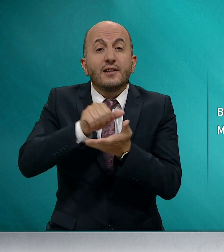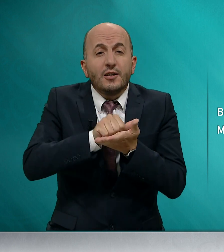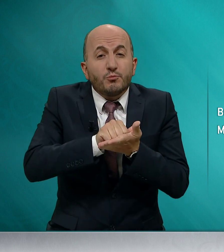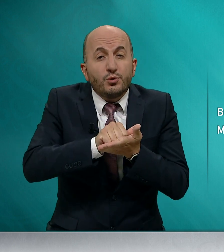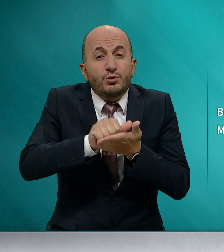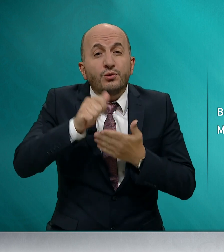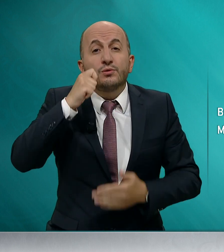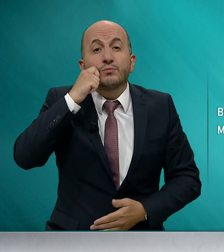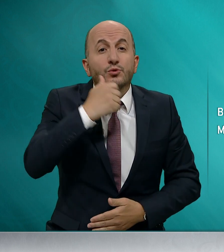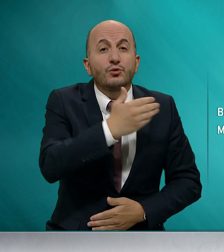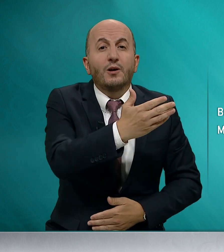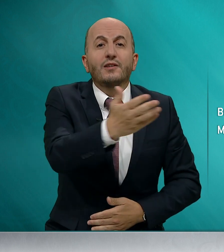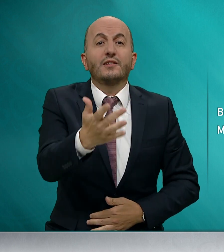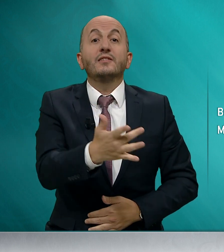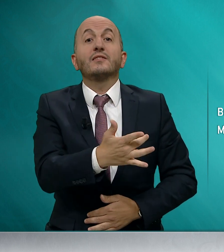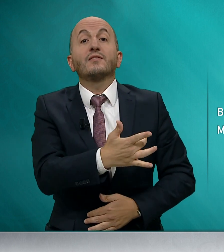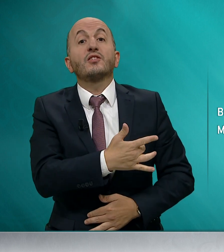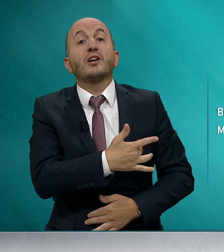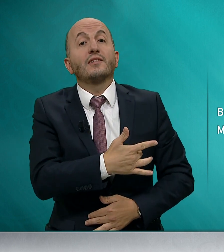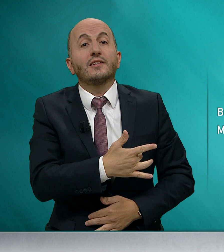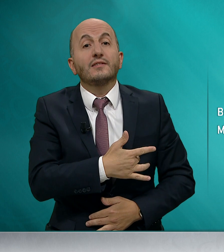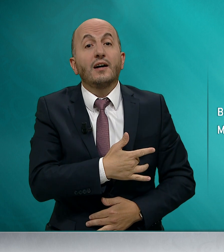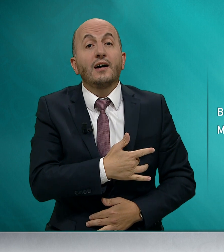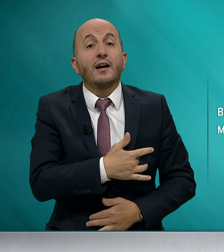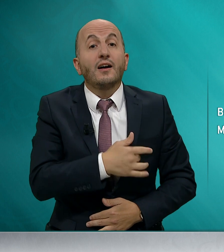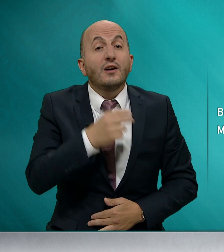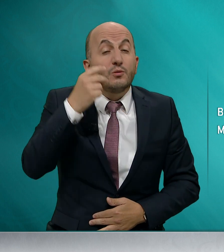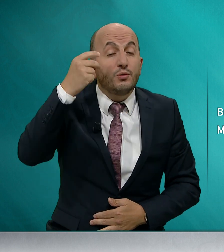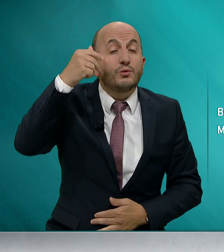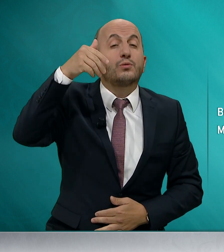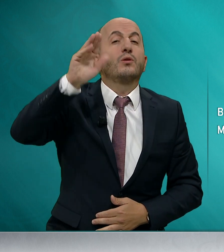gerçekleştirenler bütün Müslümanların vicdanlarında